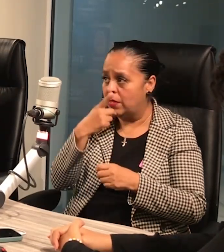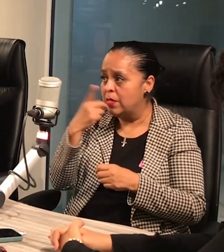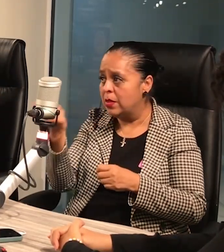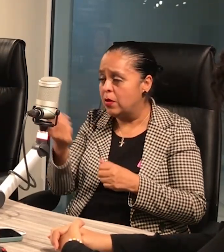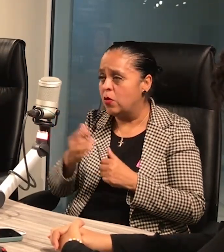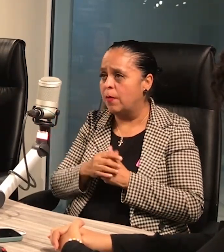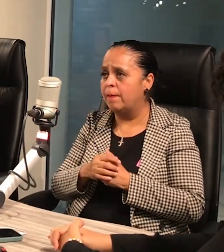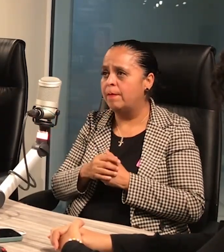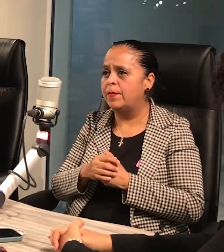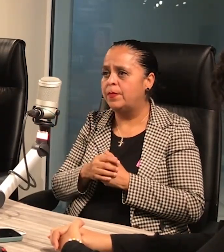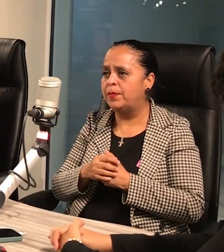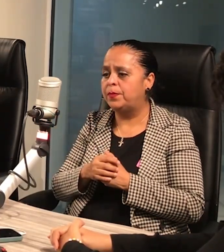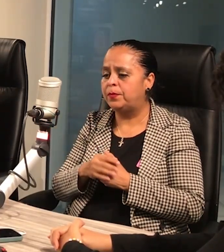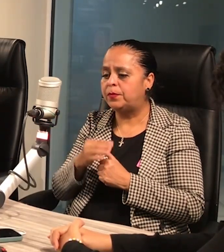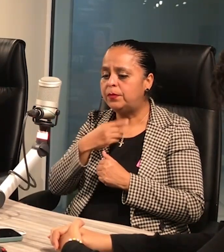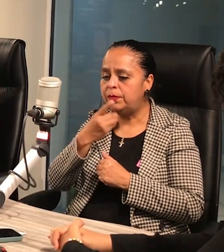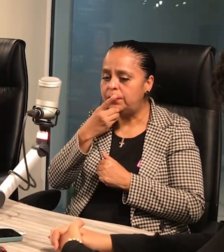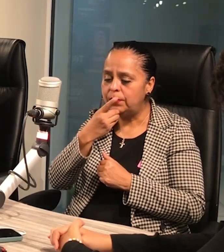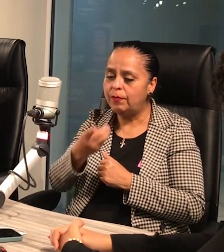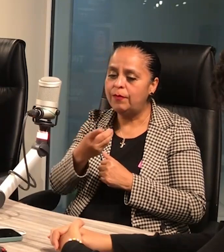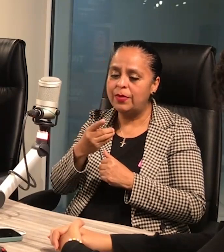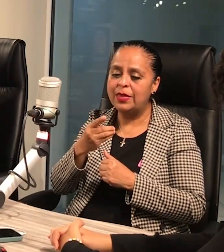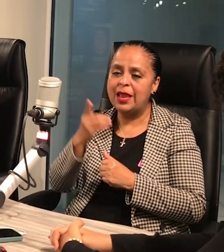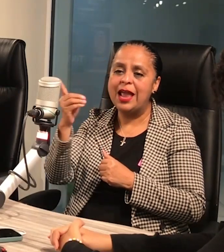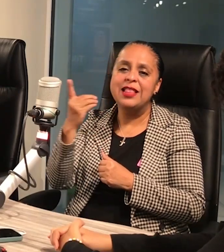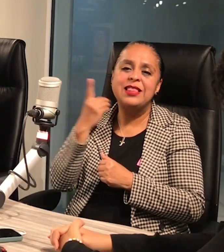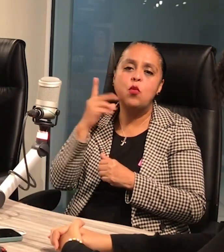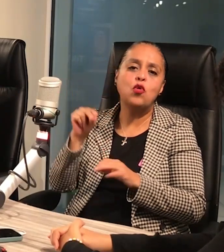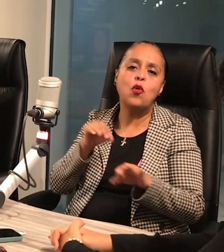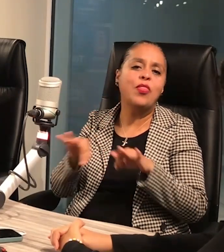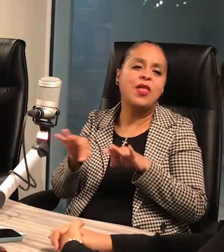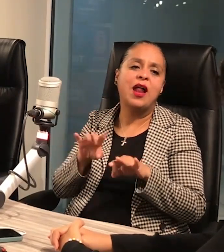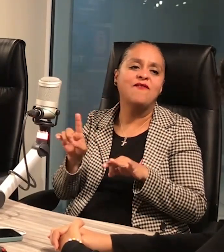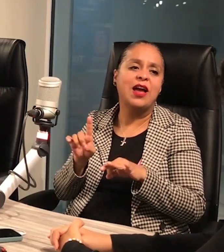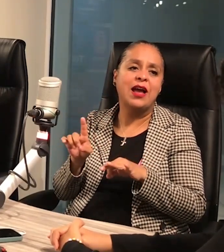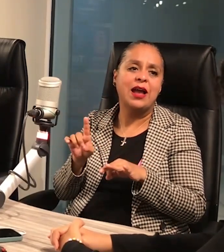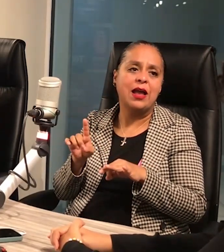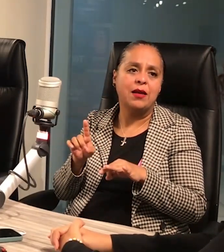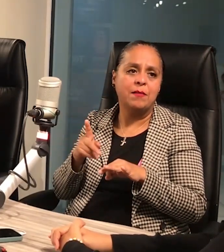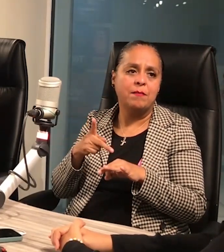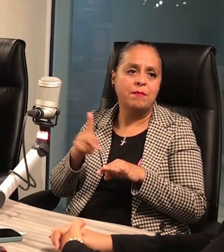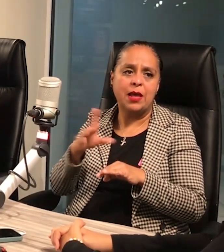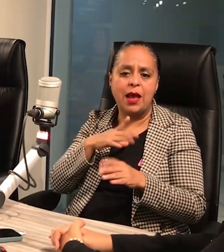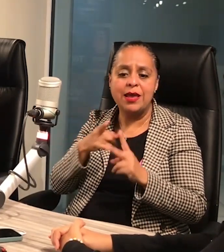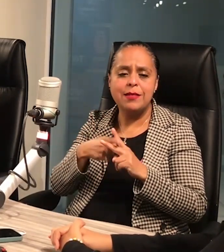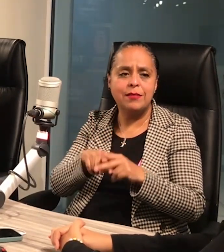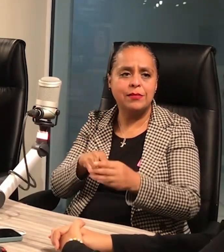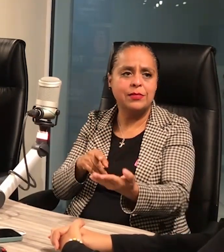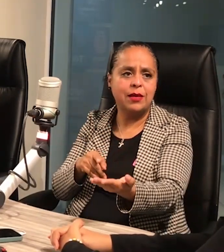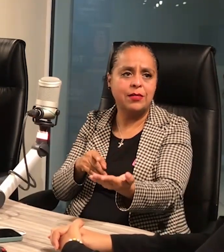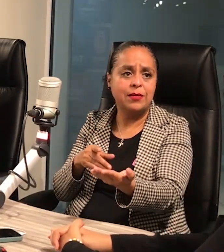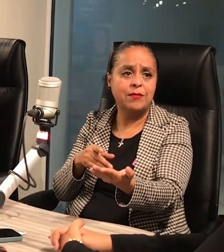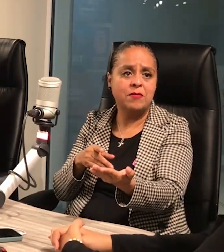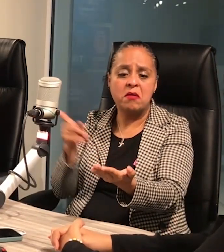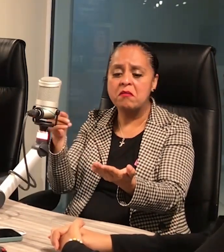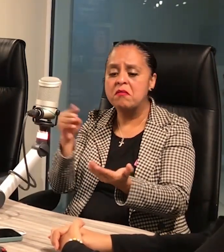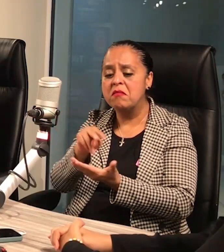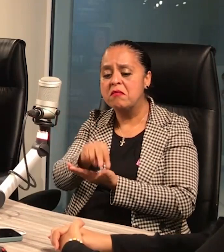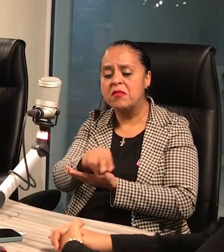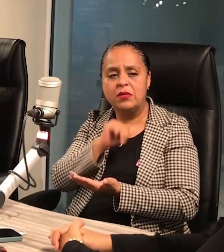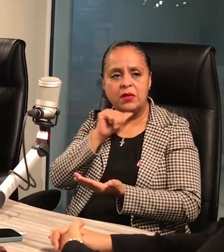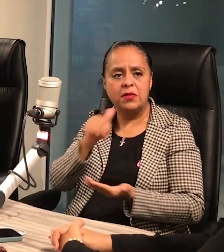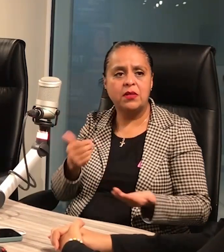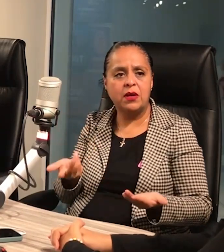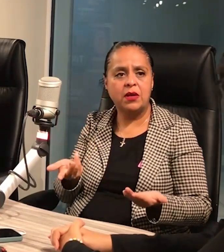veces decimos que nuestros legisladores no trabajan, pero ahí están las iniciativas presentadas y nadie se enteró que las